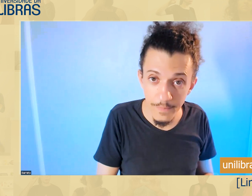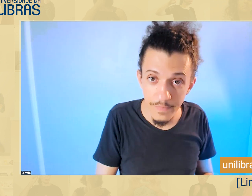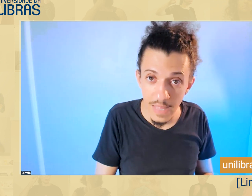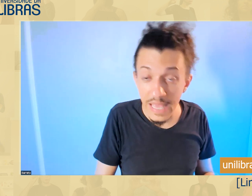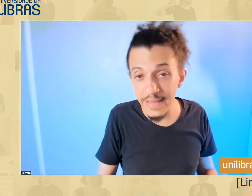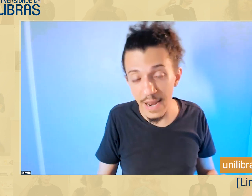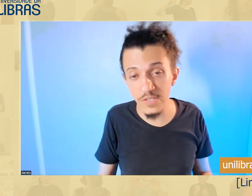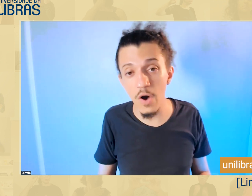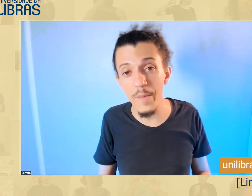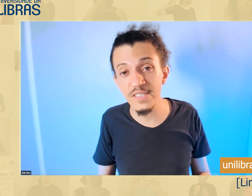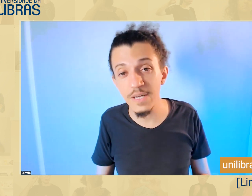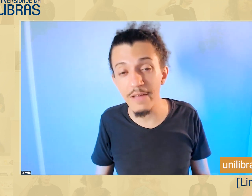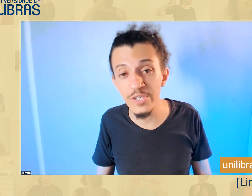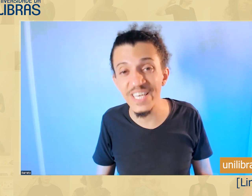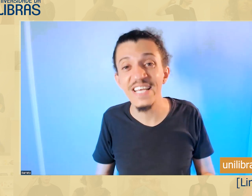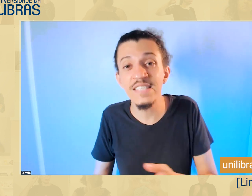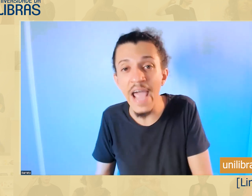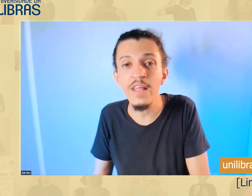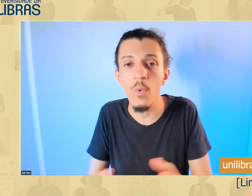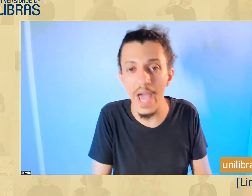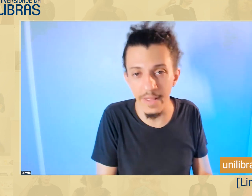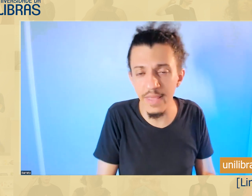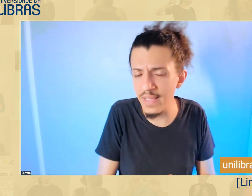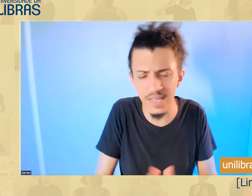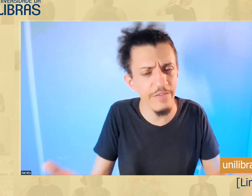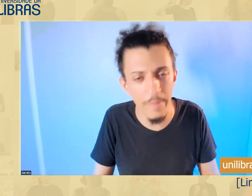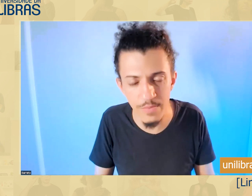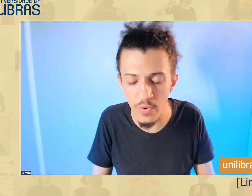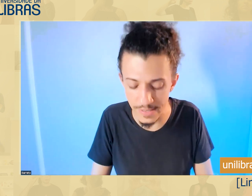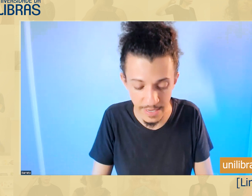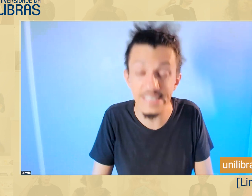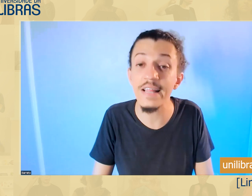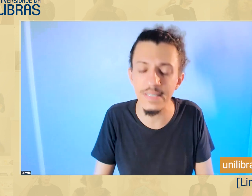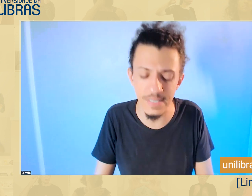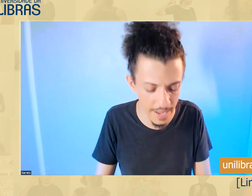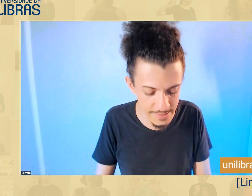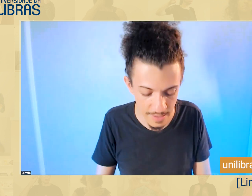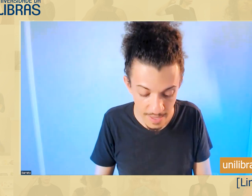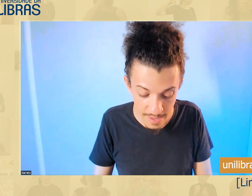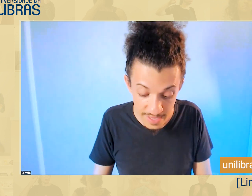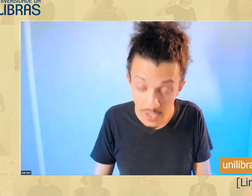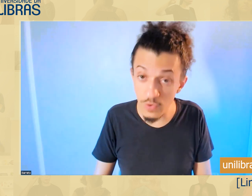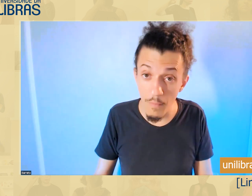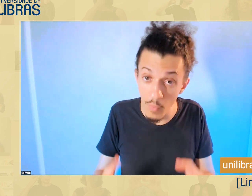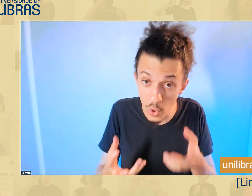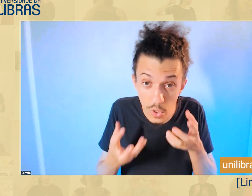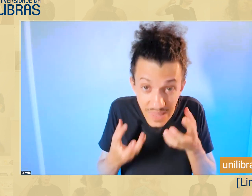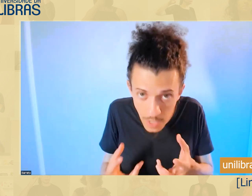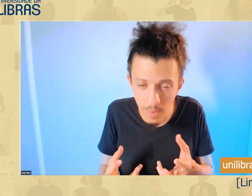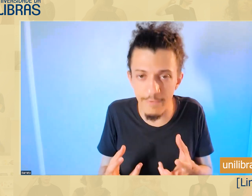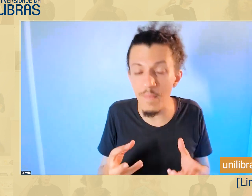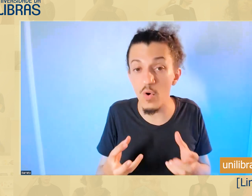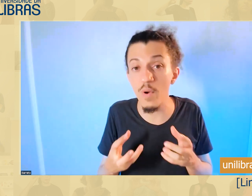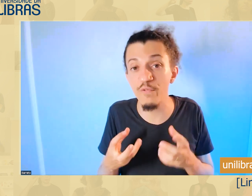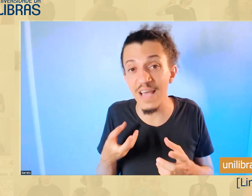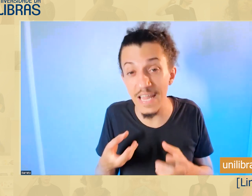sinais, e internacionalmente é chamado de sign writing, que significa a mesma coisa, escrita de sinais. E isso mudou